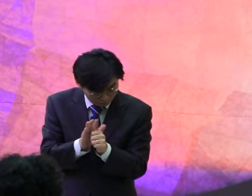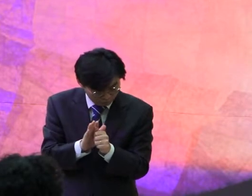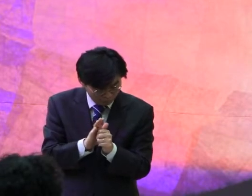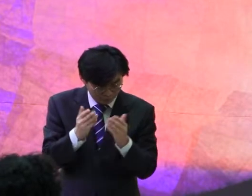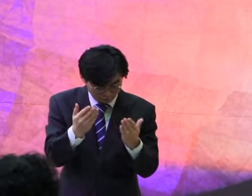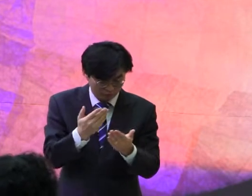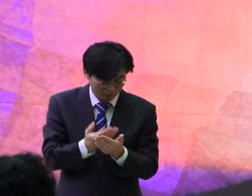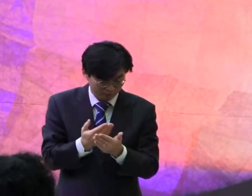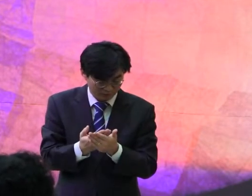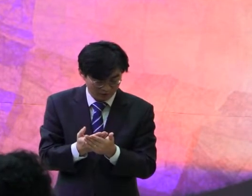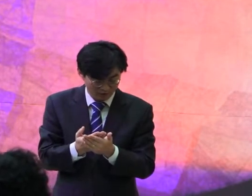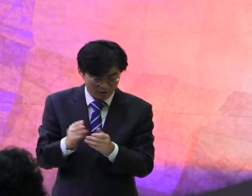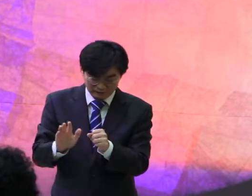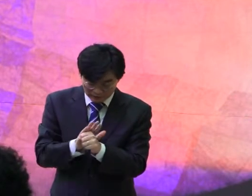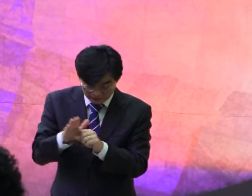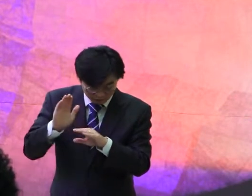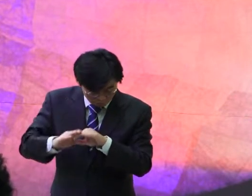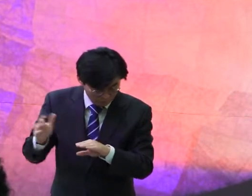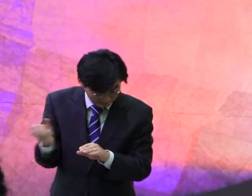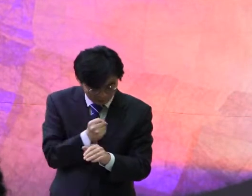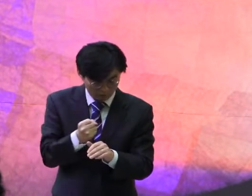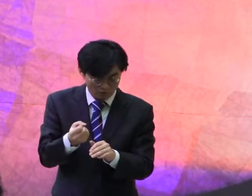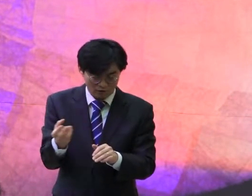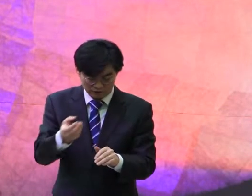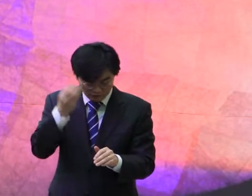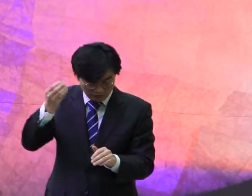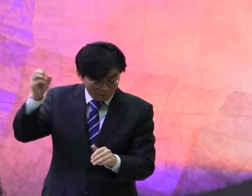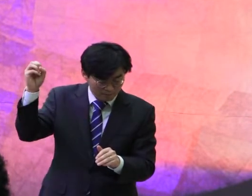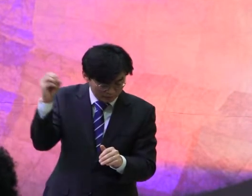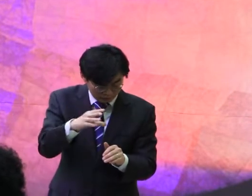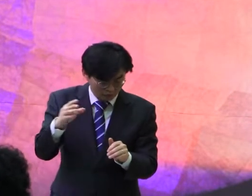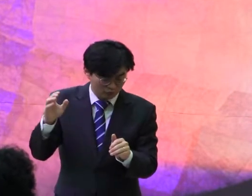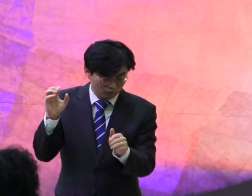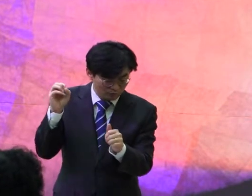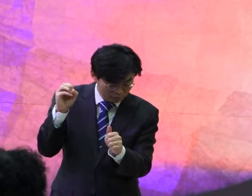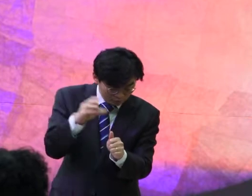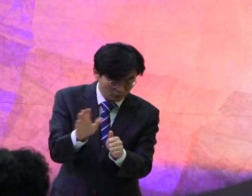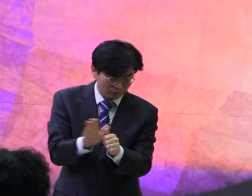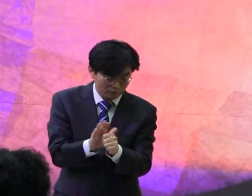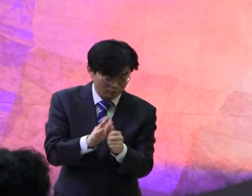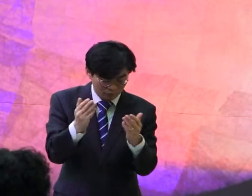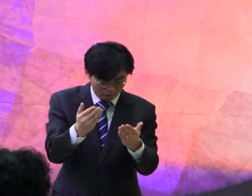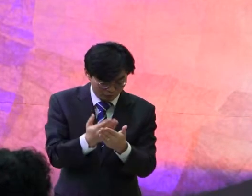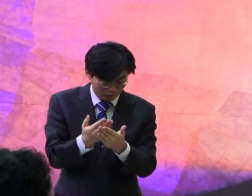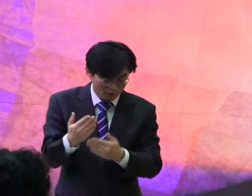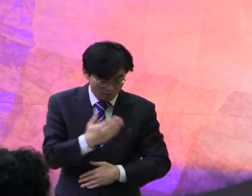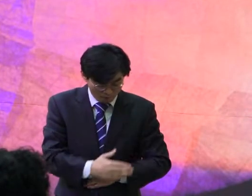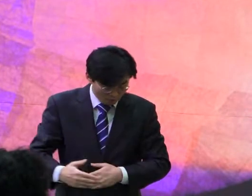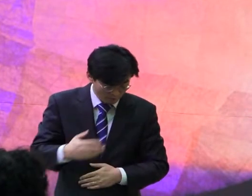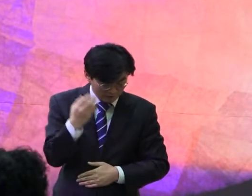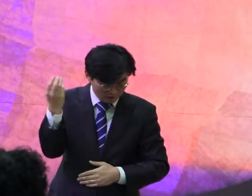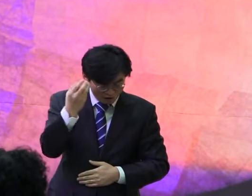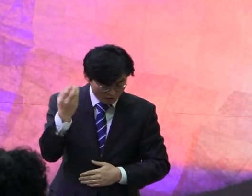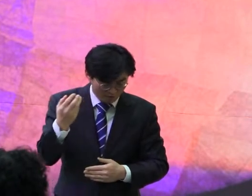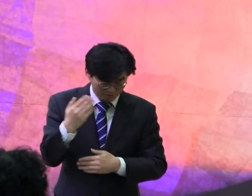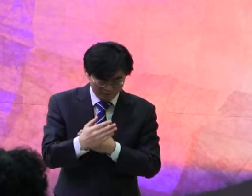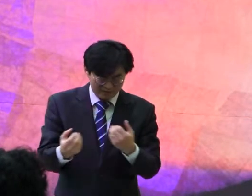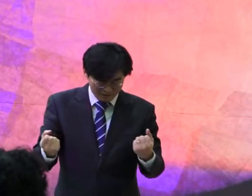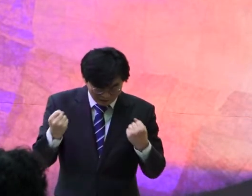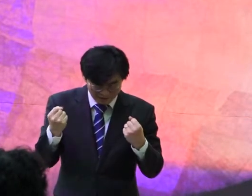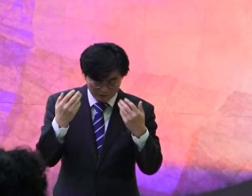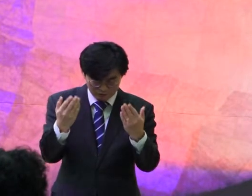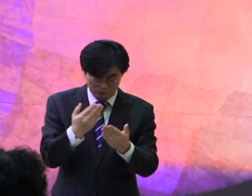광선으로 주님의 사랑의 손길로 성령의 빛으로 역사하여 주셔서 영육간의 강건함을 허락하여 주시옵시고 삶 속의